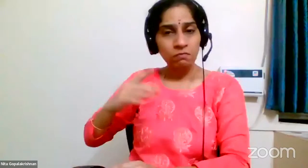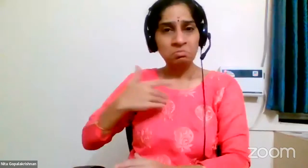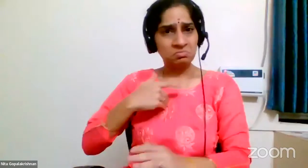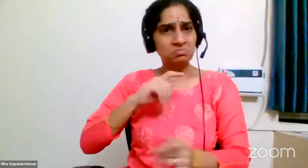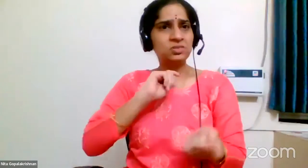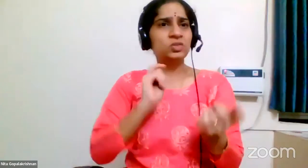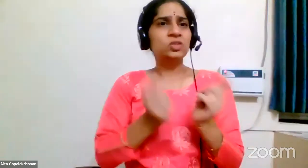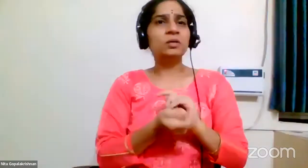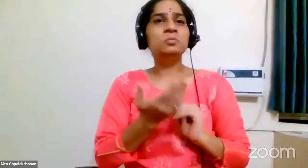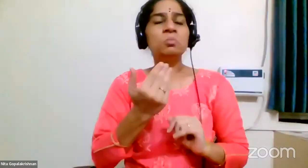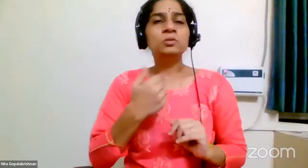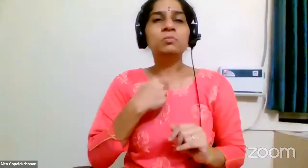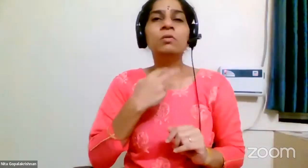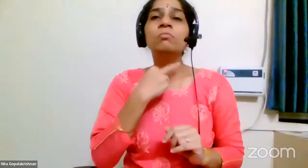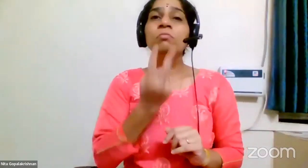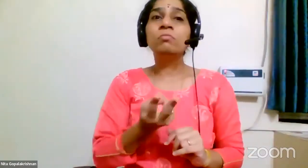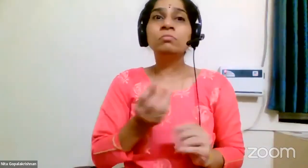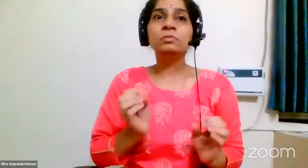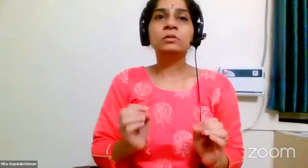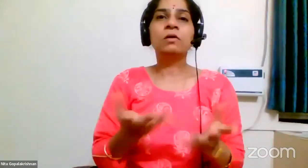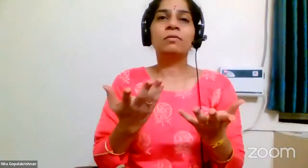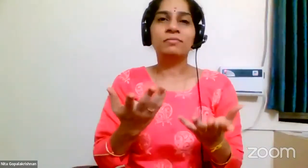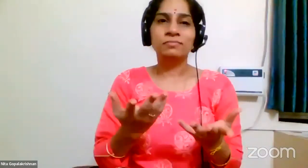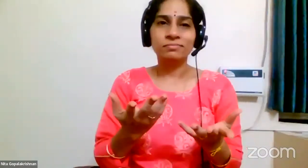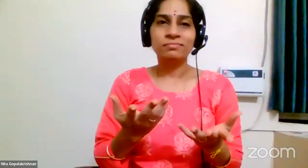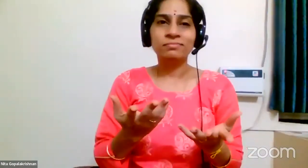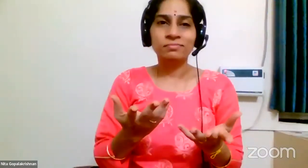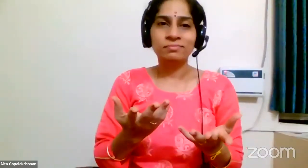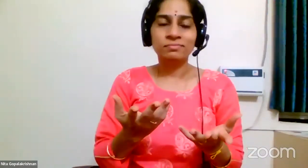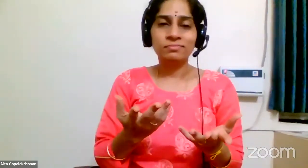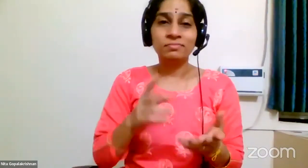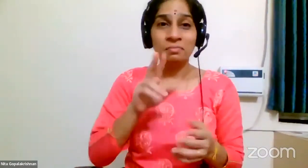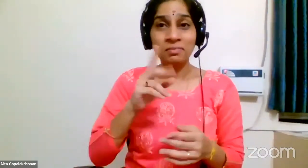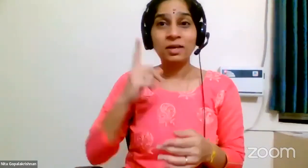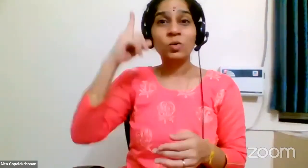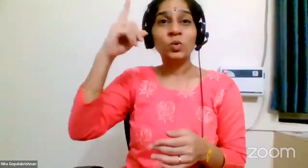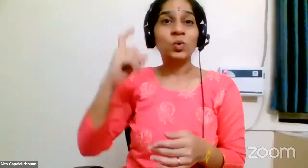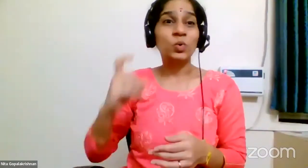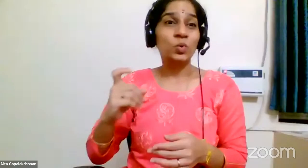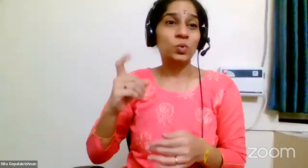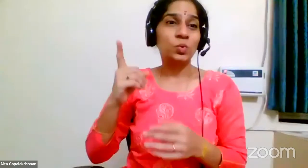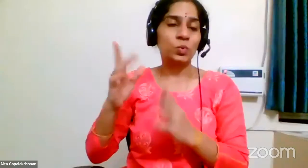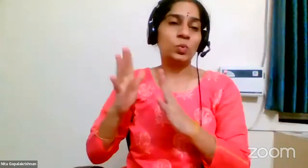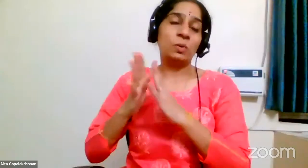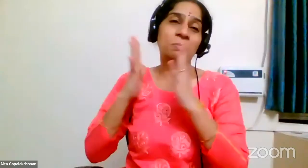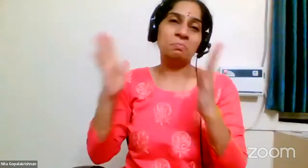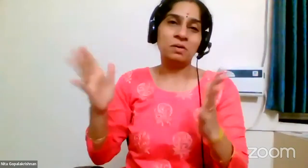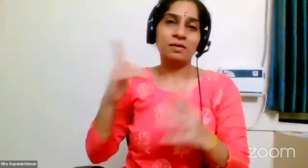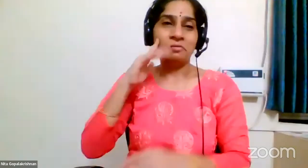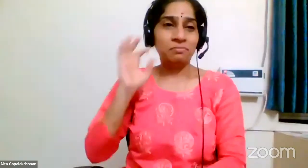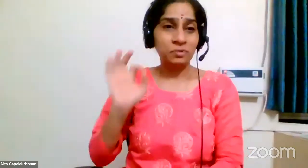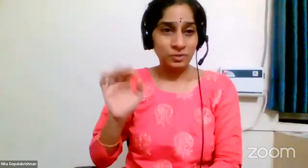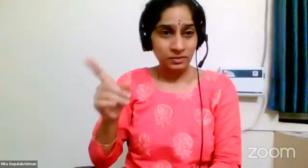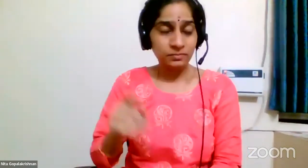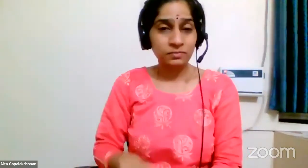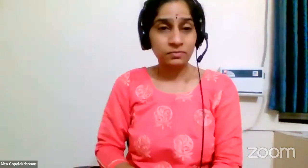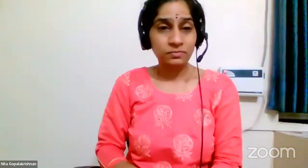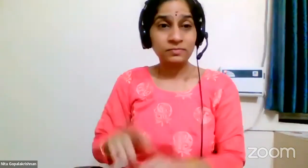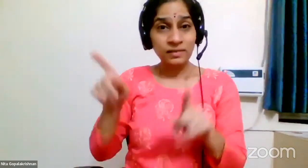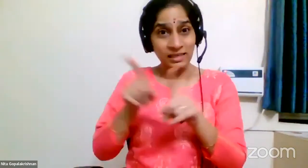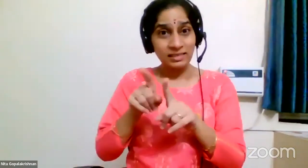और पंगुम लंघय तेग, कि जो अपंग है जिसके पैर नहीं है ऐसा व्यक्ति